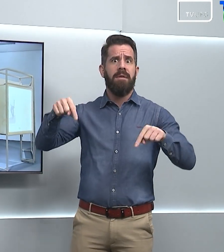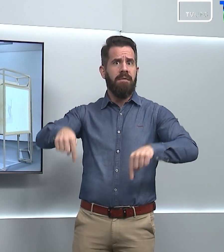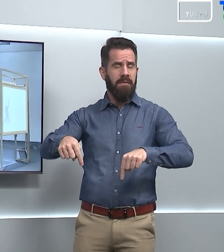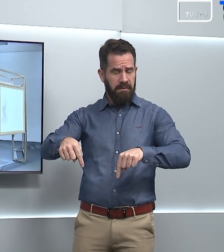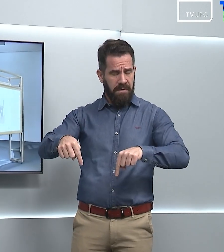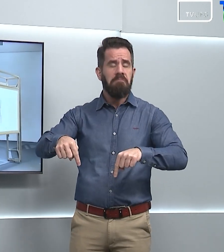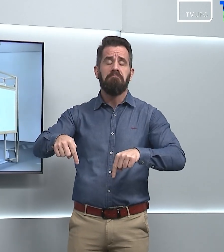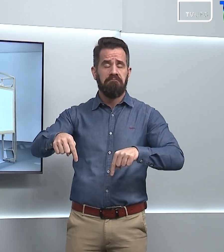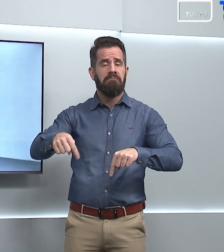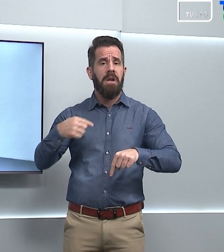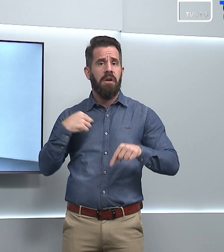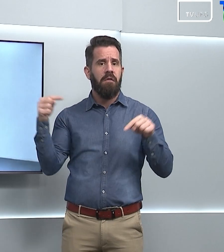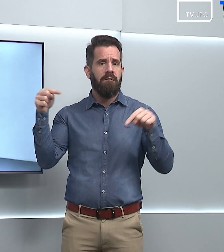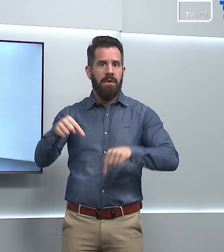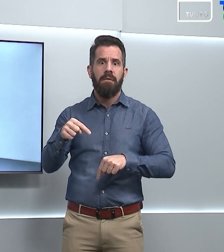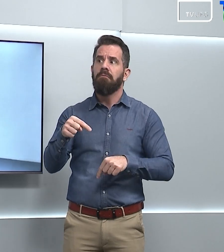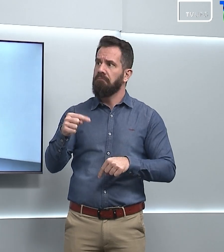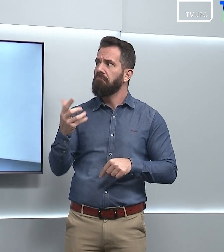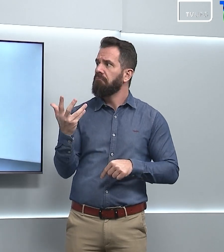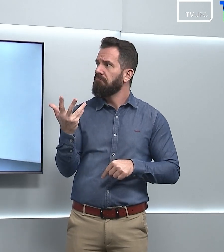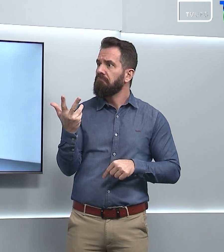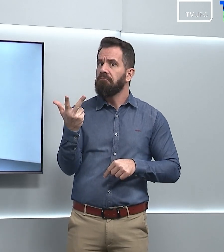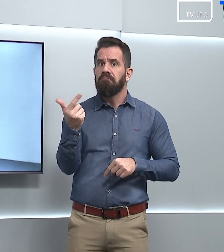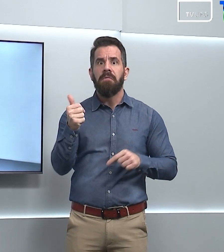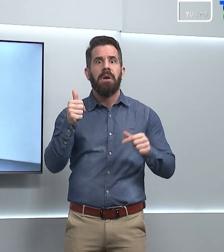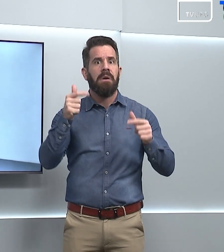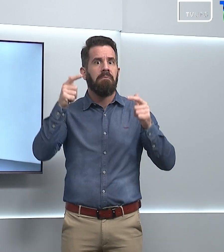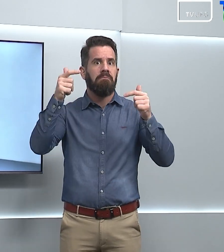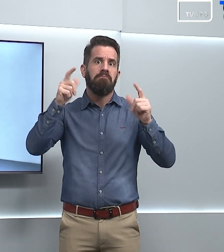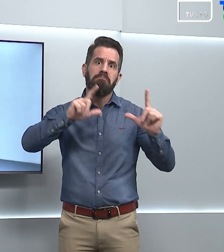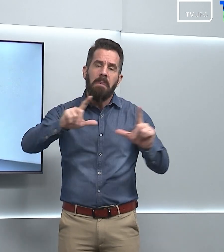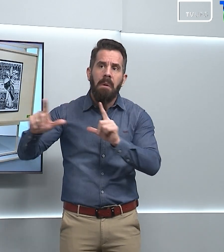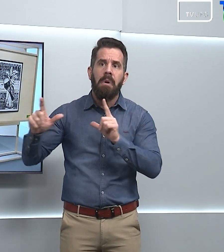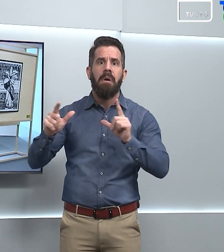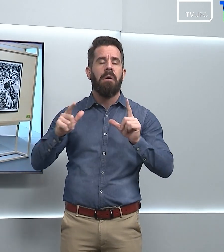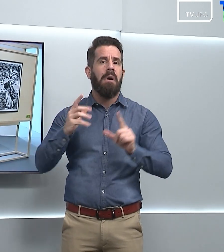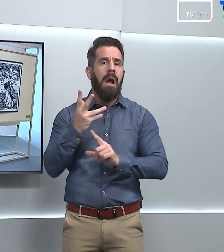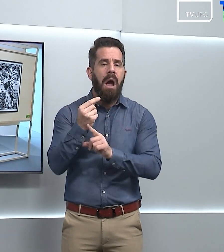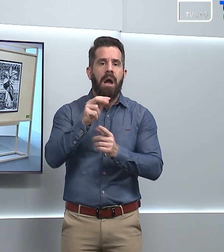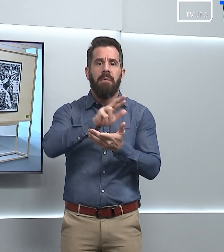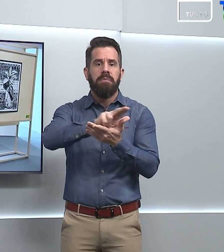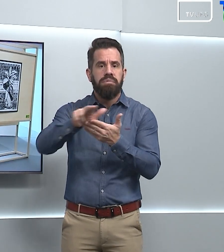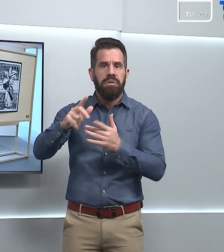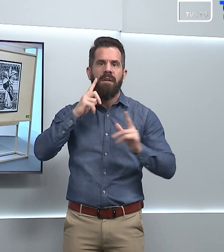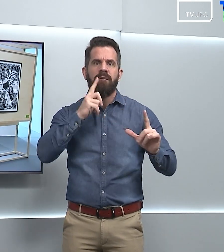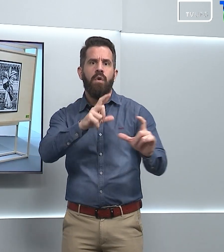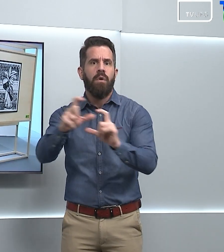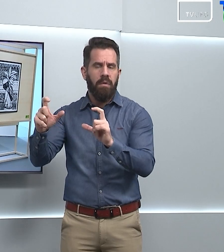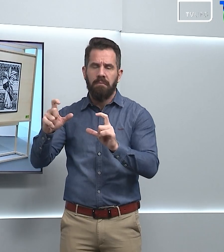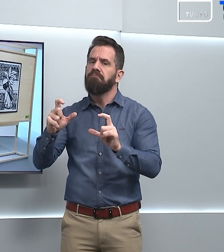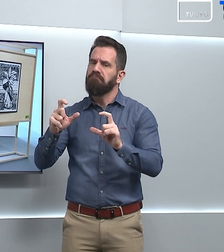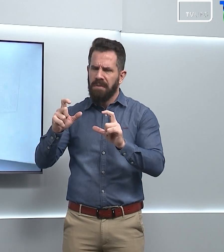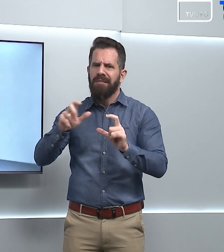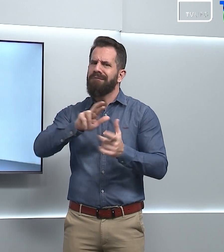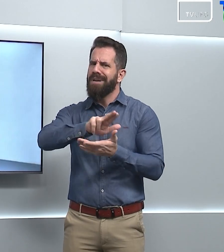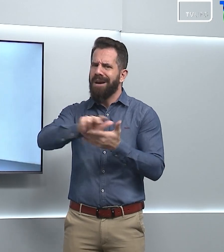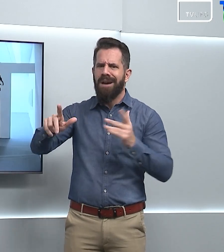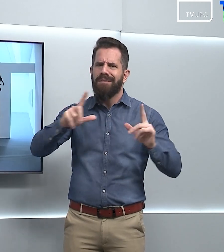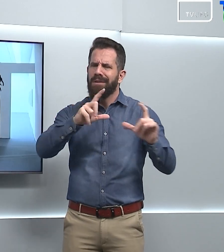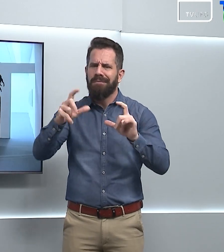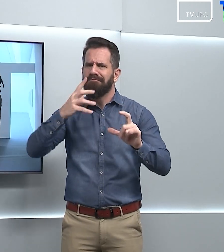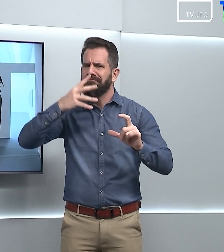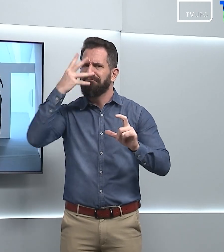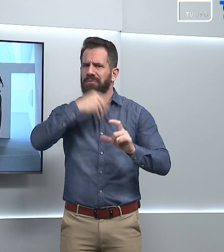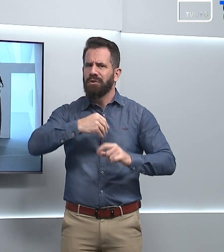antes, é a primeira vez. Achei a exposição muito bacana, foi legal conhecer, ver as fotografias, muitas fotografias muito bonitas.